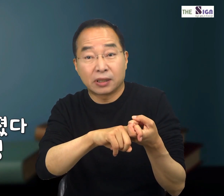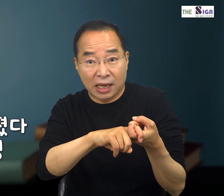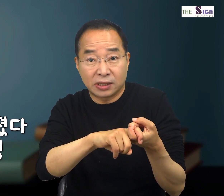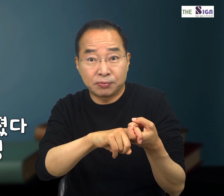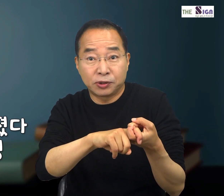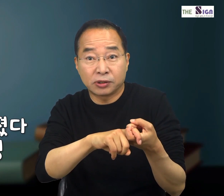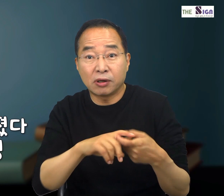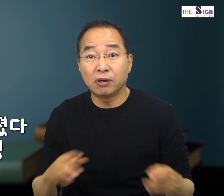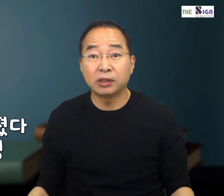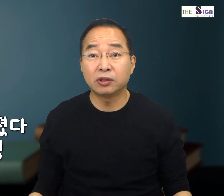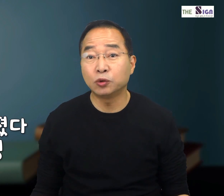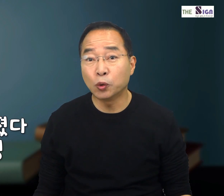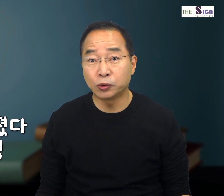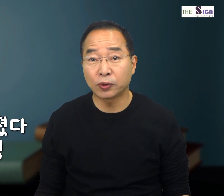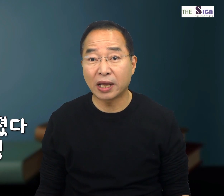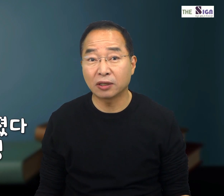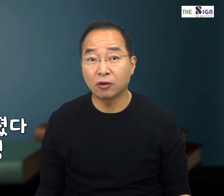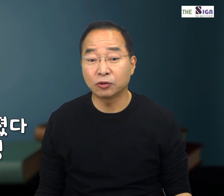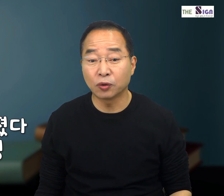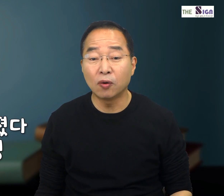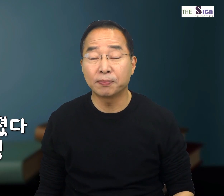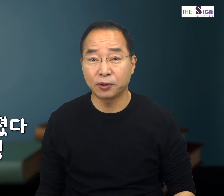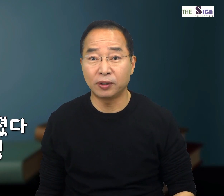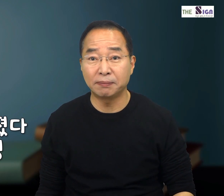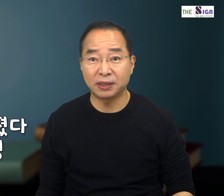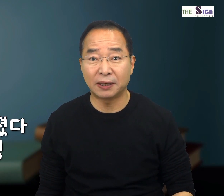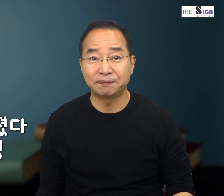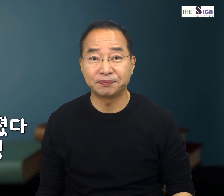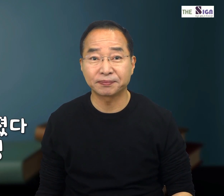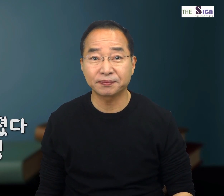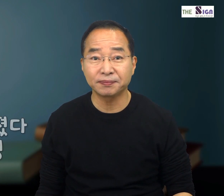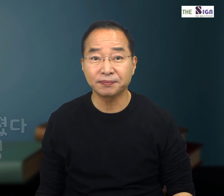같이 붙여서 이건 노조라는 걸로도 표현을 합니다.